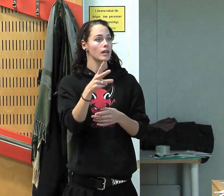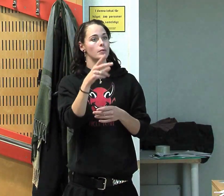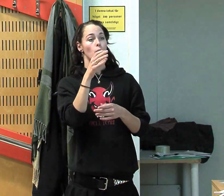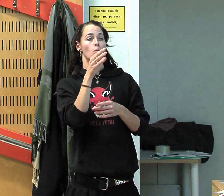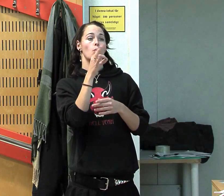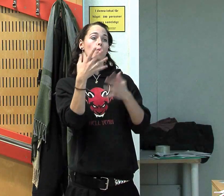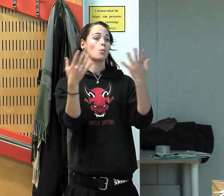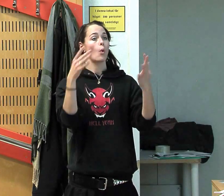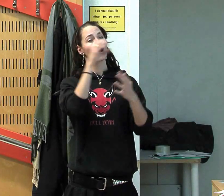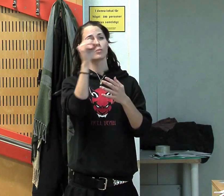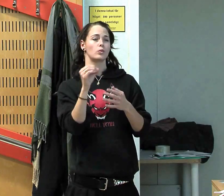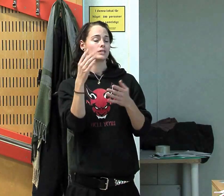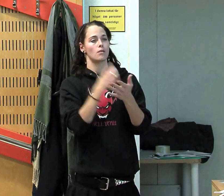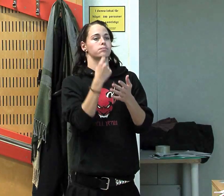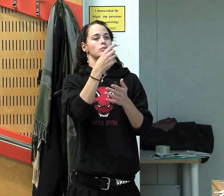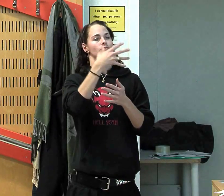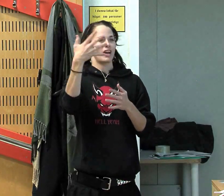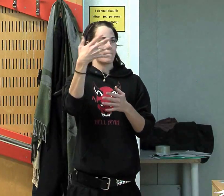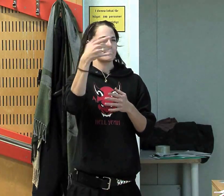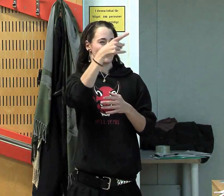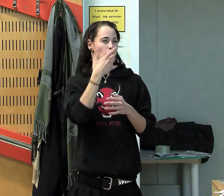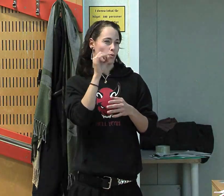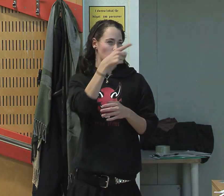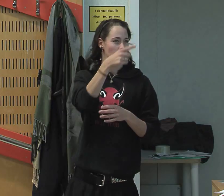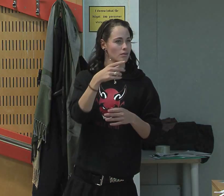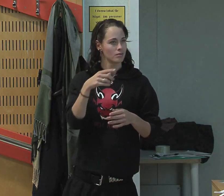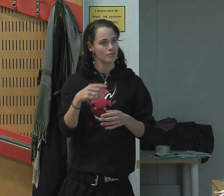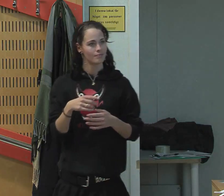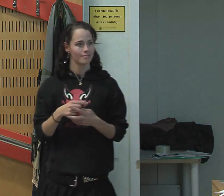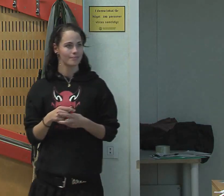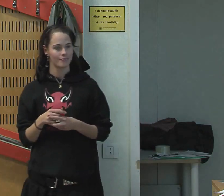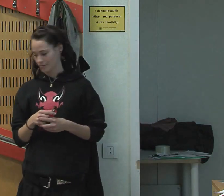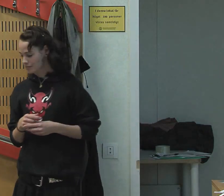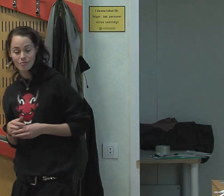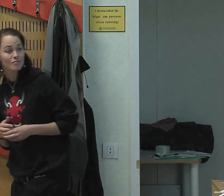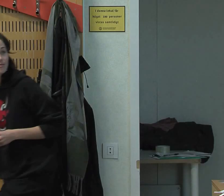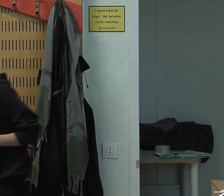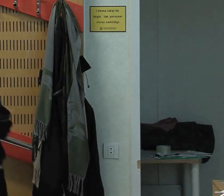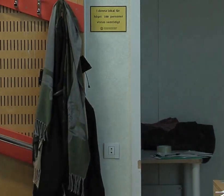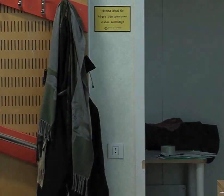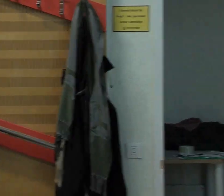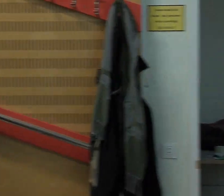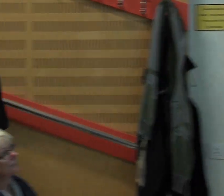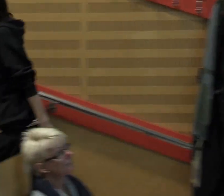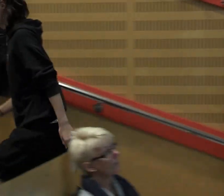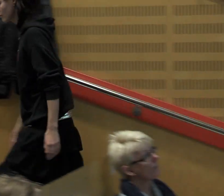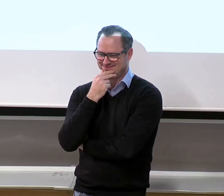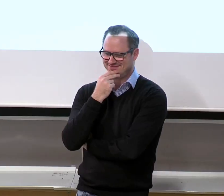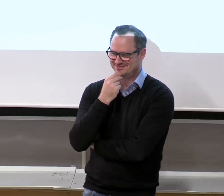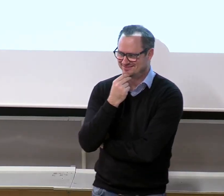kommer man upp till nivå 5 på den här processbarhetsteorin då, eller som du talade om, efter normal skolgång? Finns det någon statistik på det?